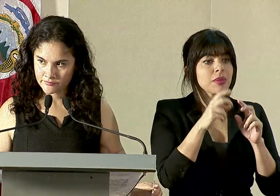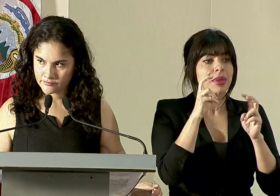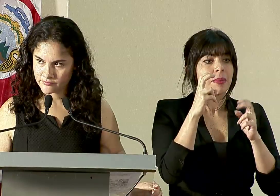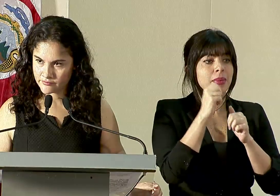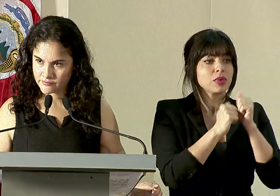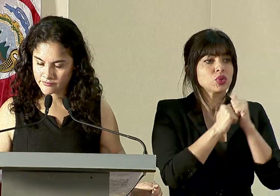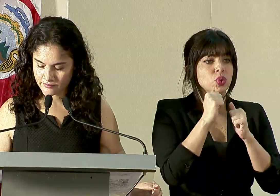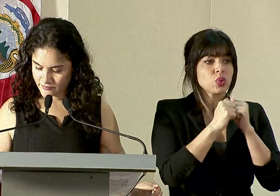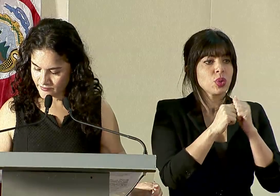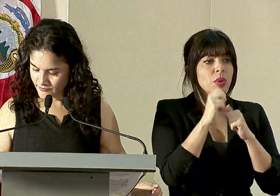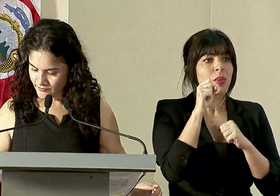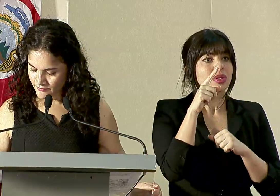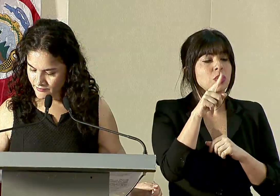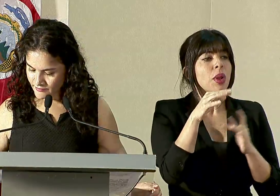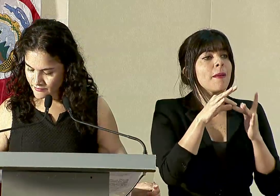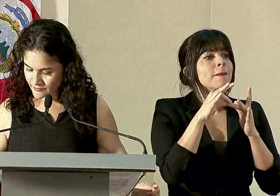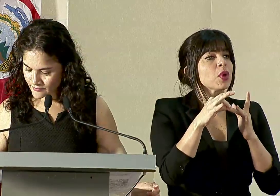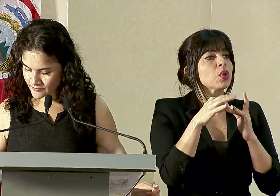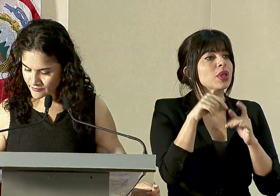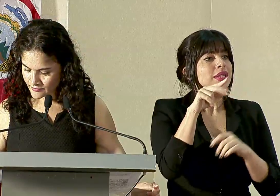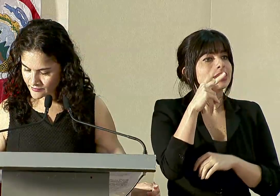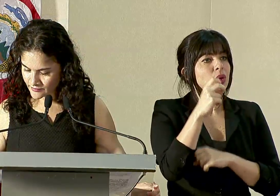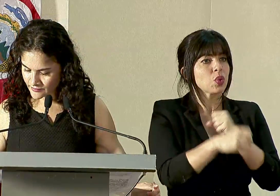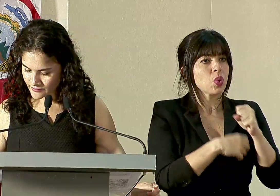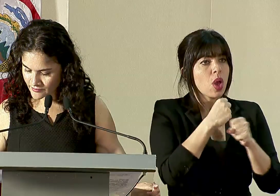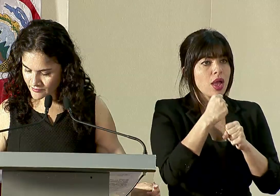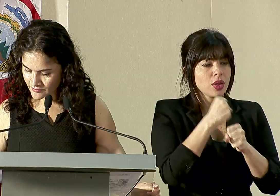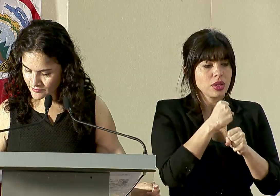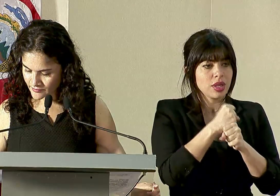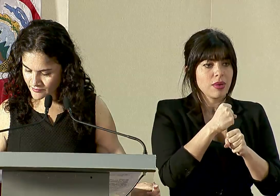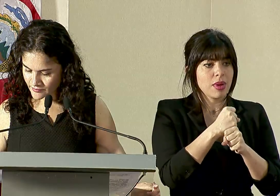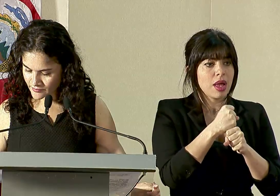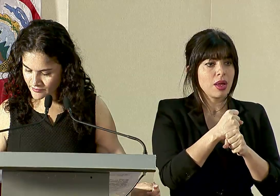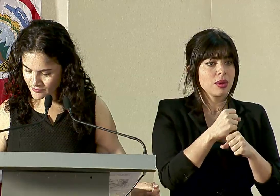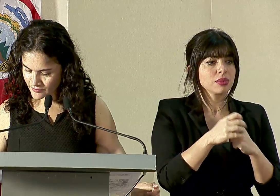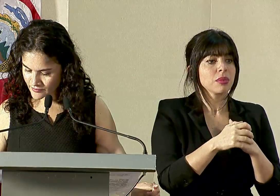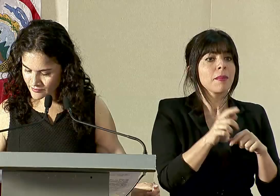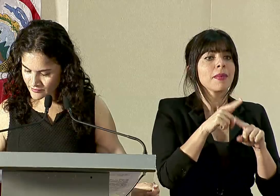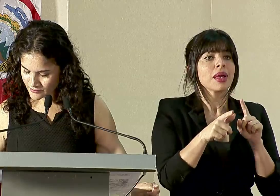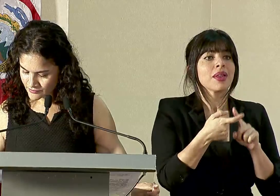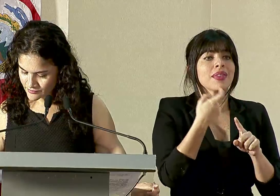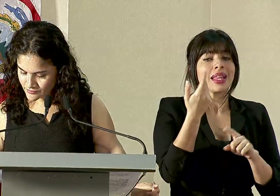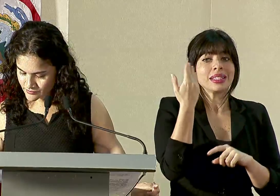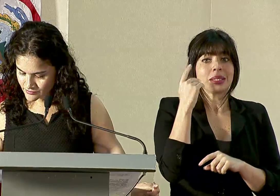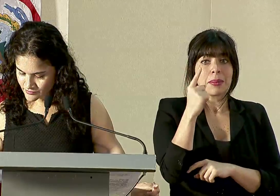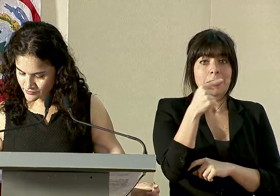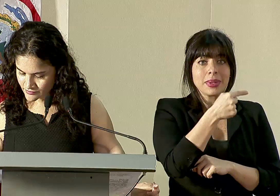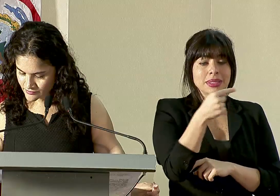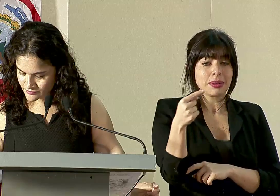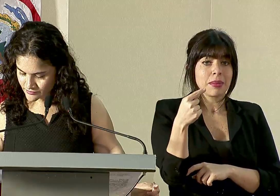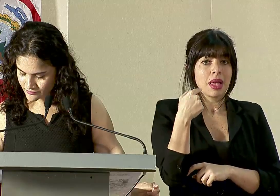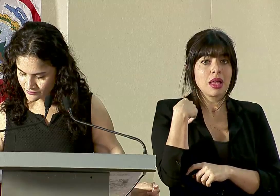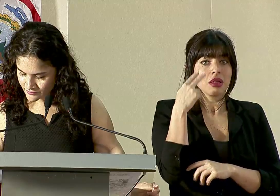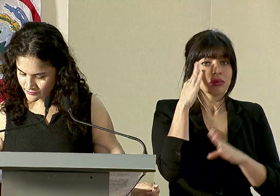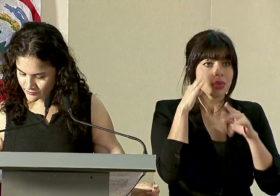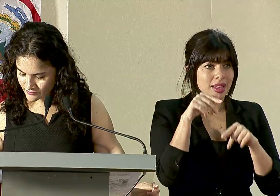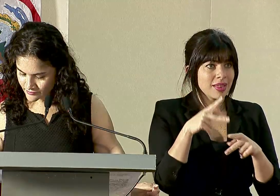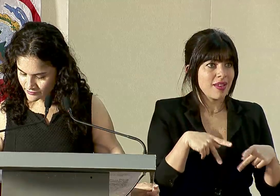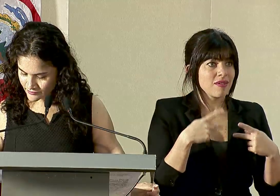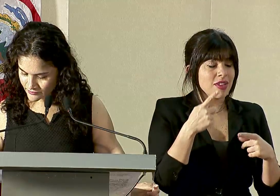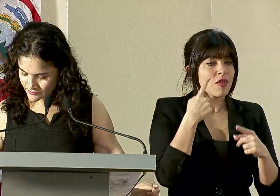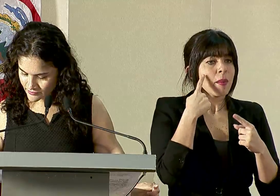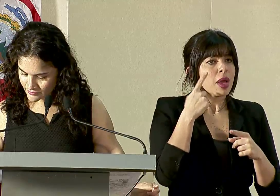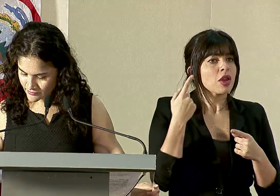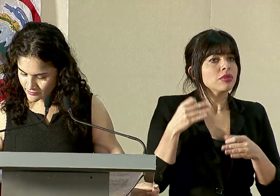infraestructura iba a ser una prioridad en este segundo año de gestión pero desde la media semana de oril estaba pendiente este envío y se ha